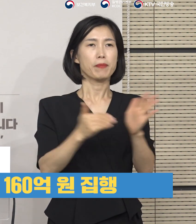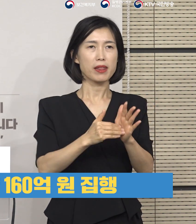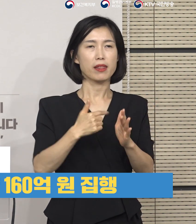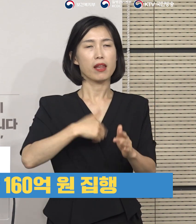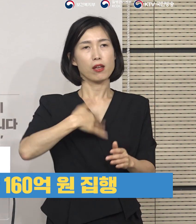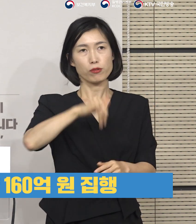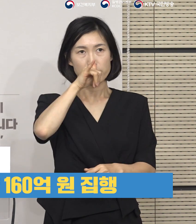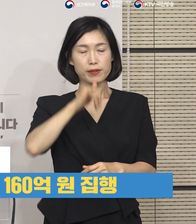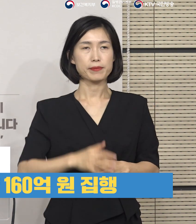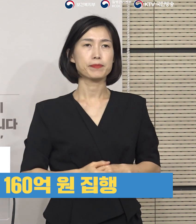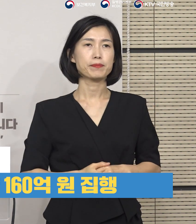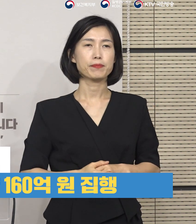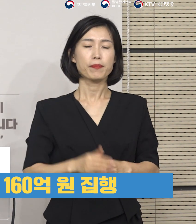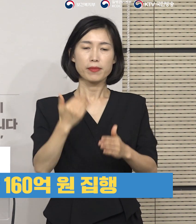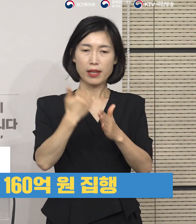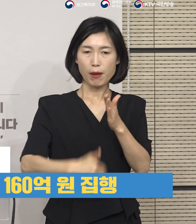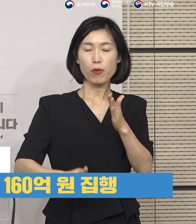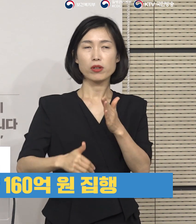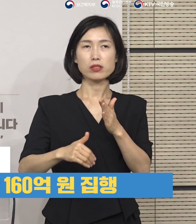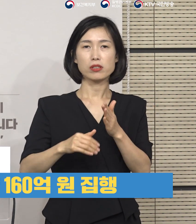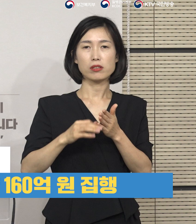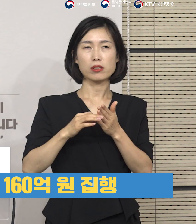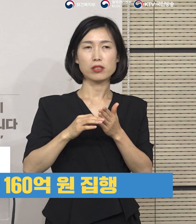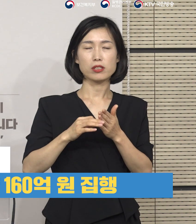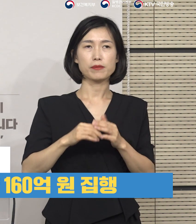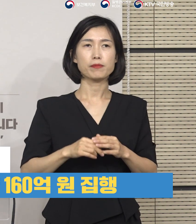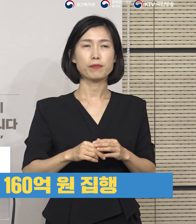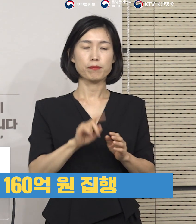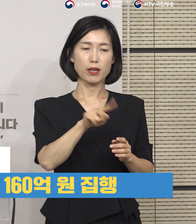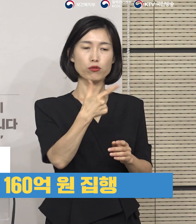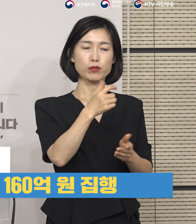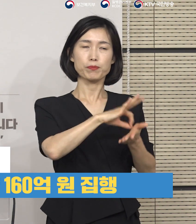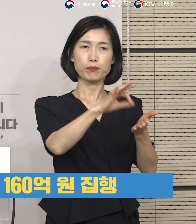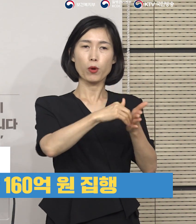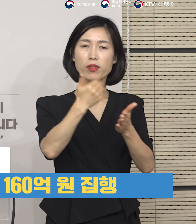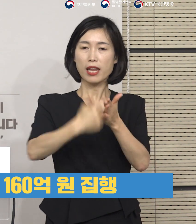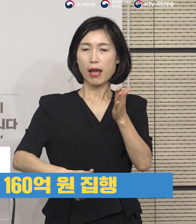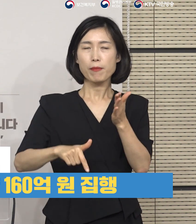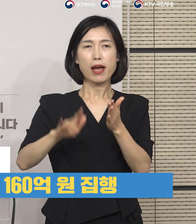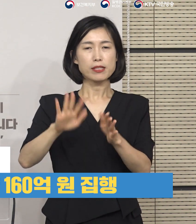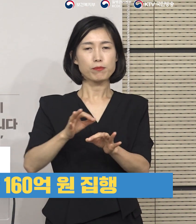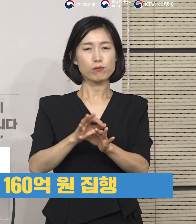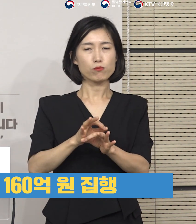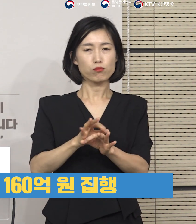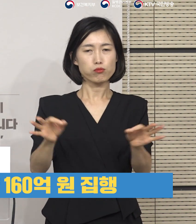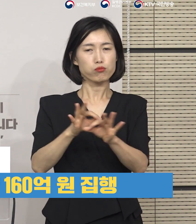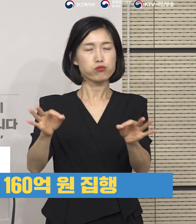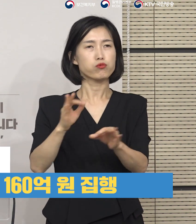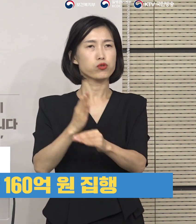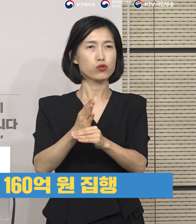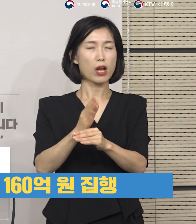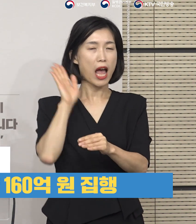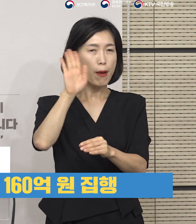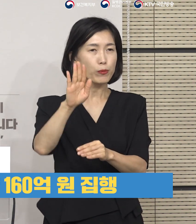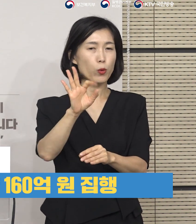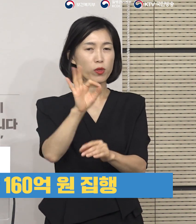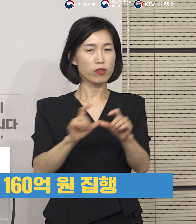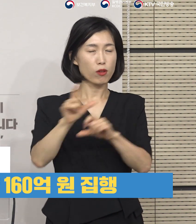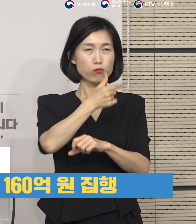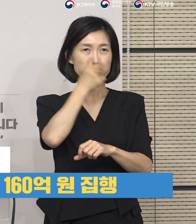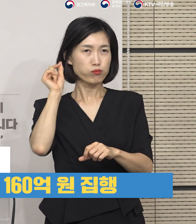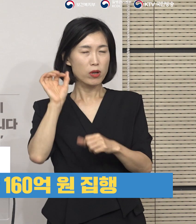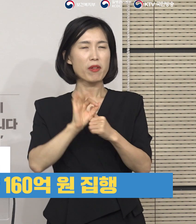현재 집행한 것으로 파악을 하고 나머지 부분에 대해서도 저희가 추가적으로 집행을 하고 부족한